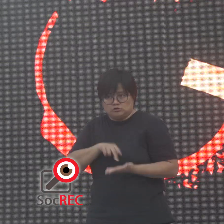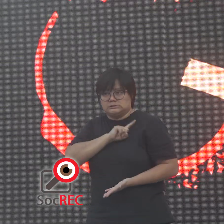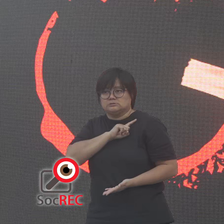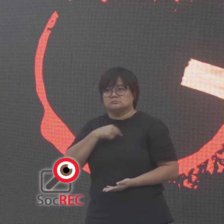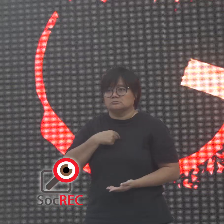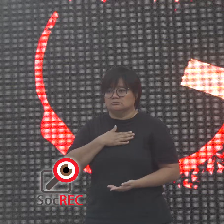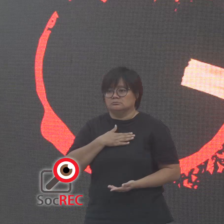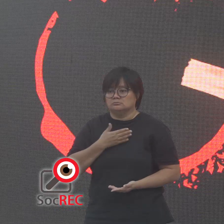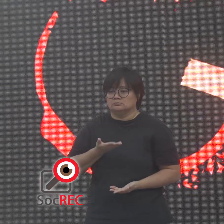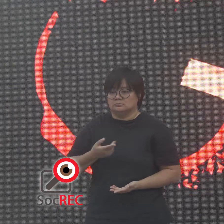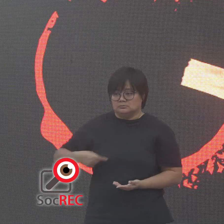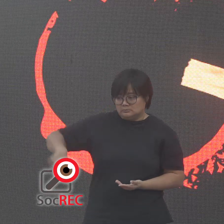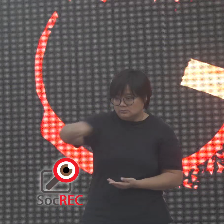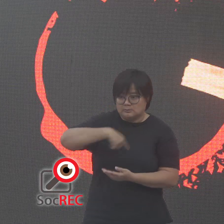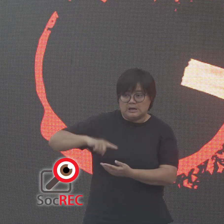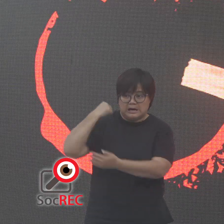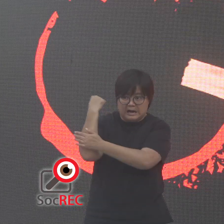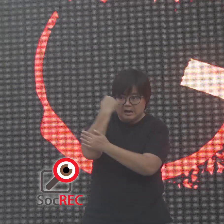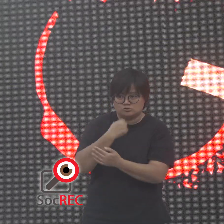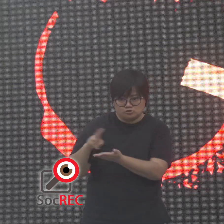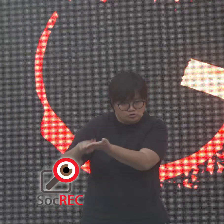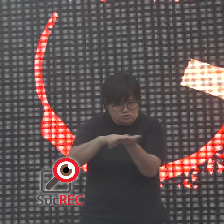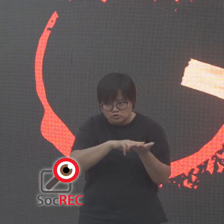邊每一個手足。